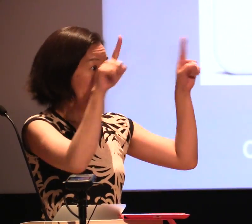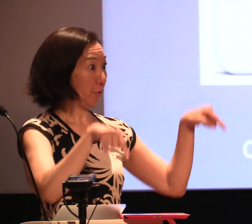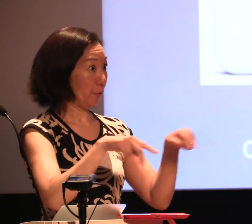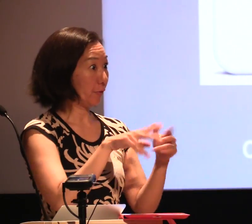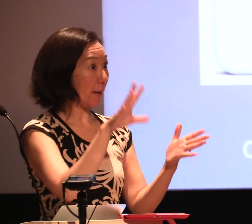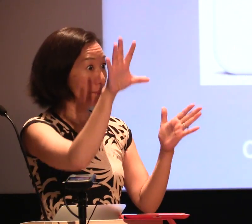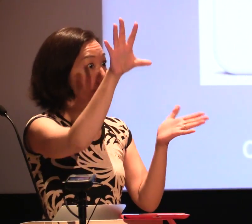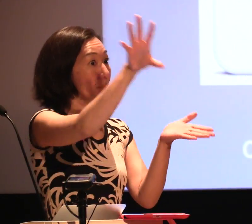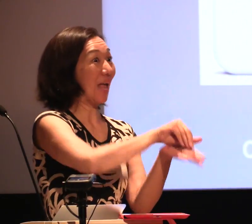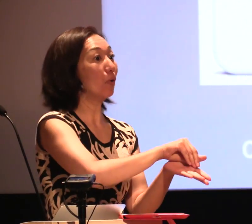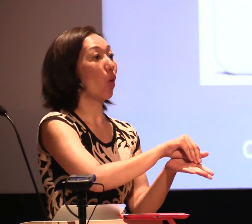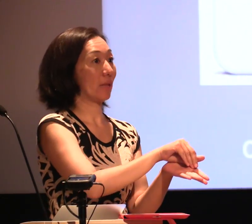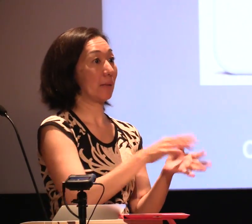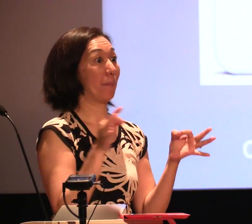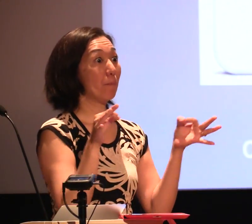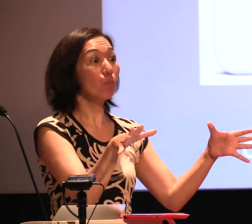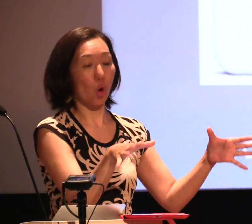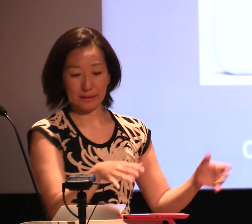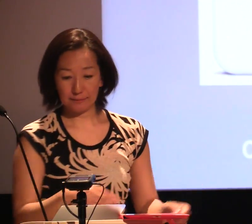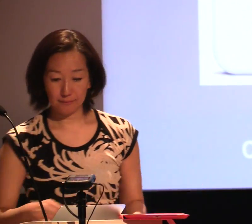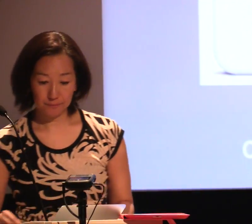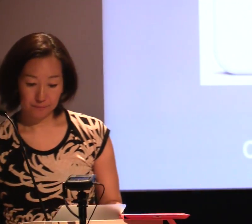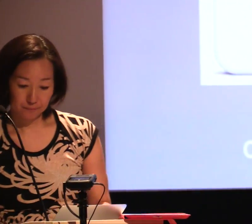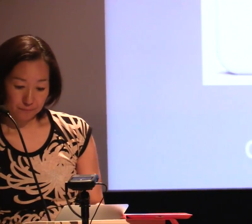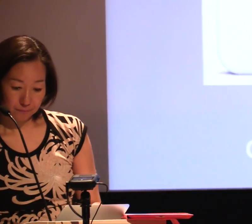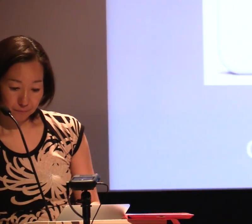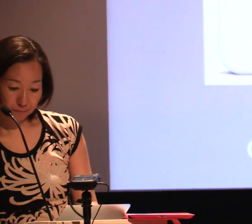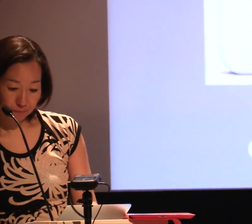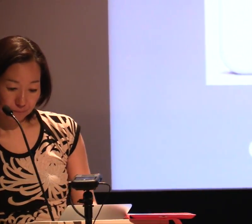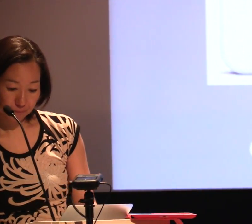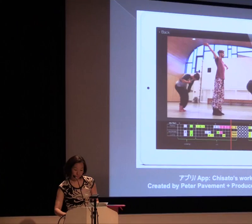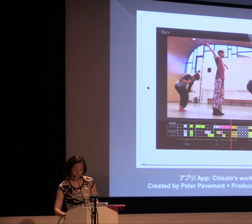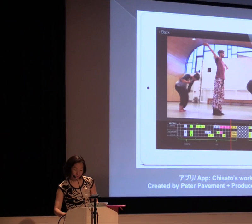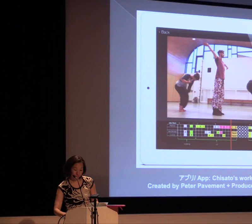アップルの方でダウンロードして無料です。よろしくお願いします。